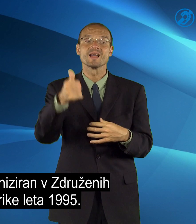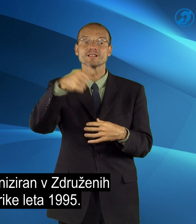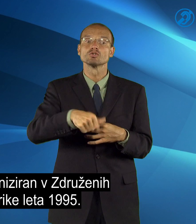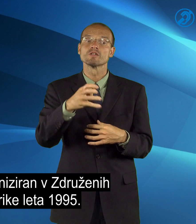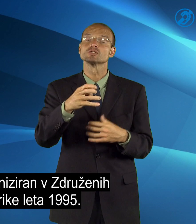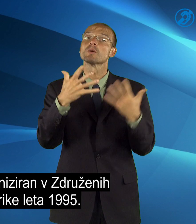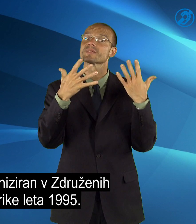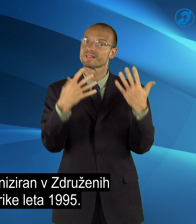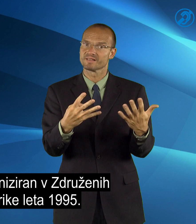1995.